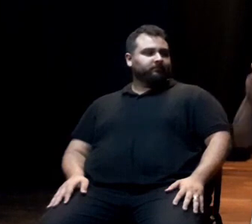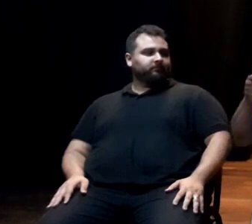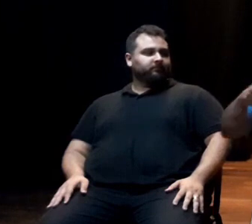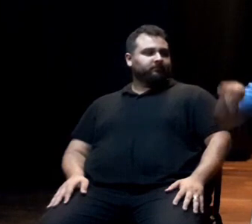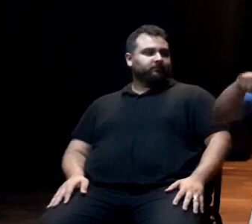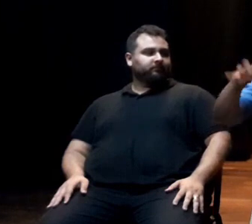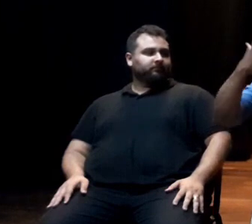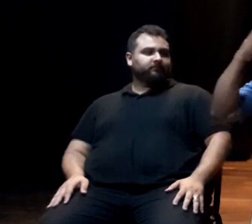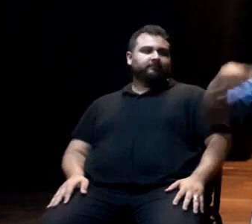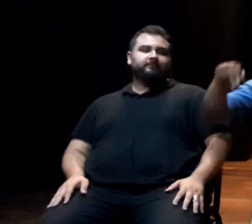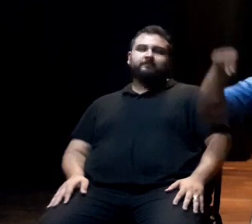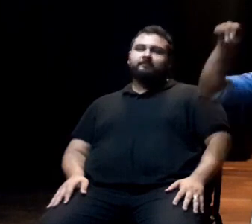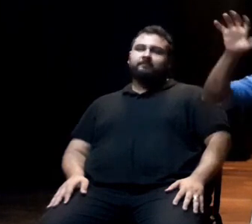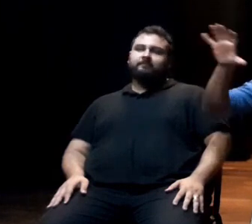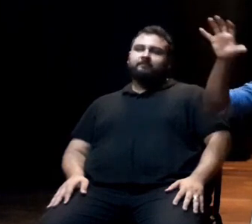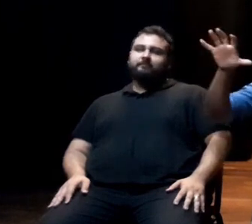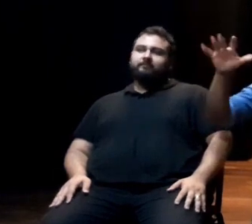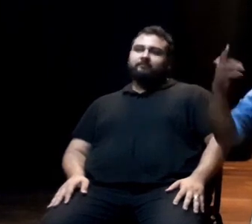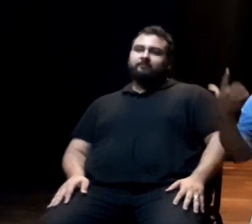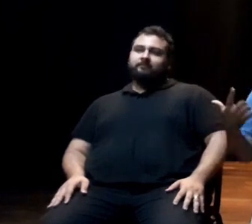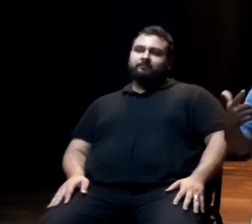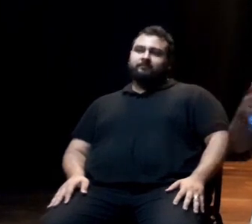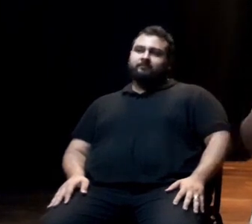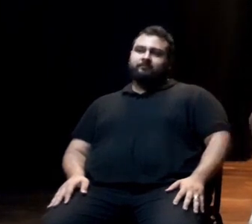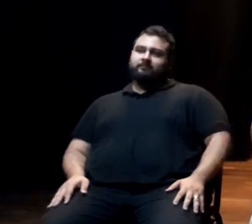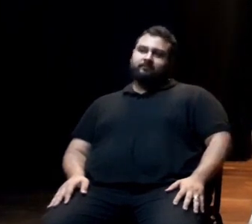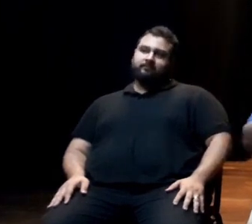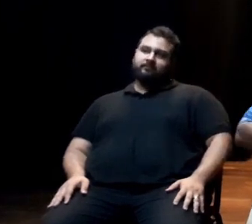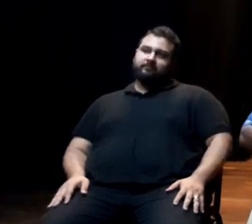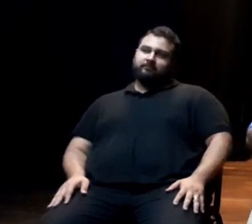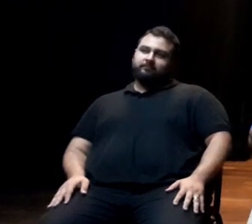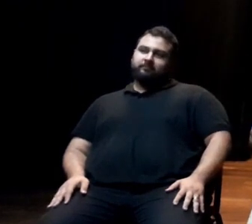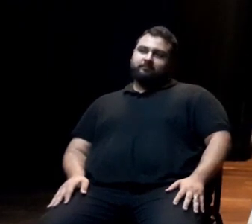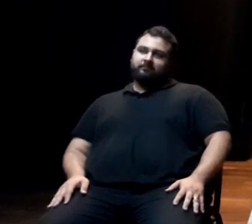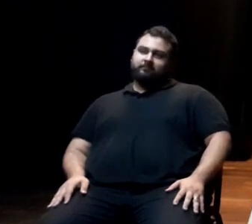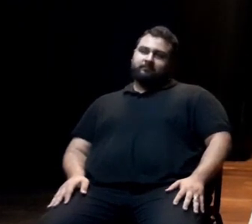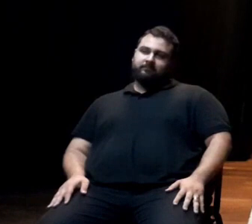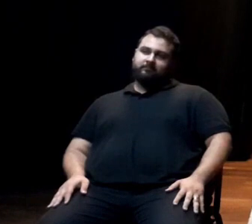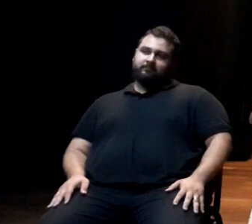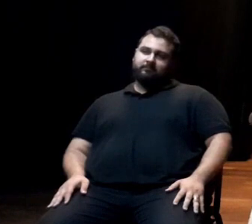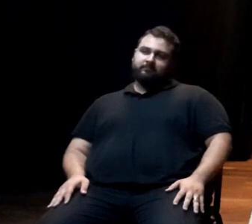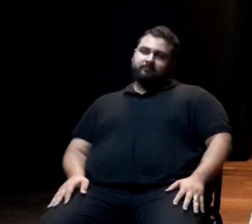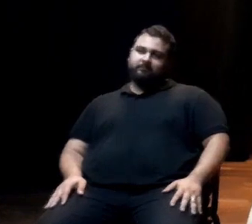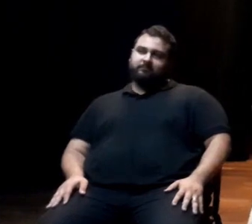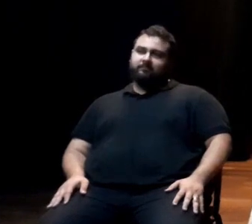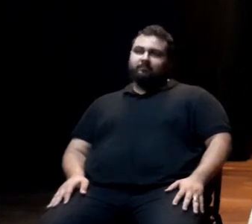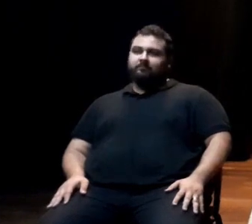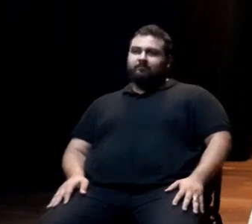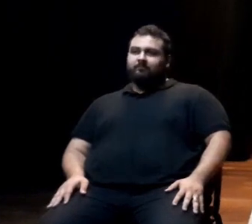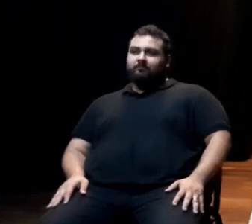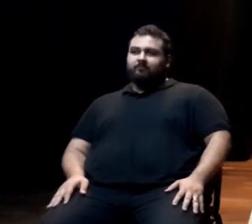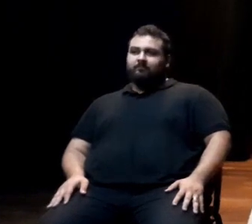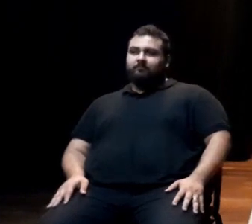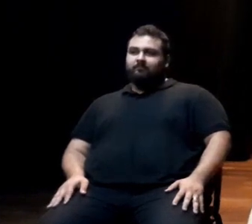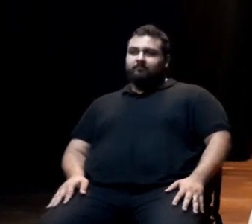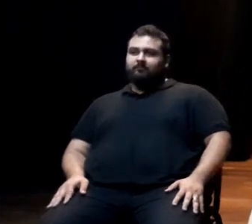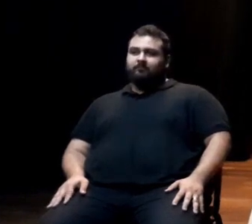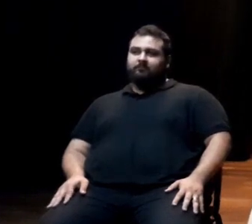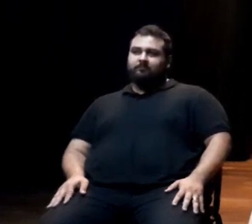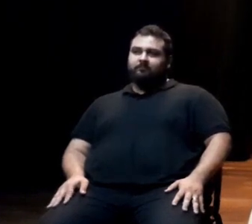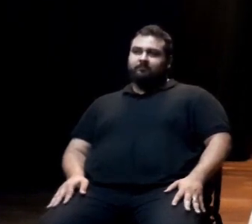mesma zombando da galera do Nordeste. É de um a outro lugar. Se eu estou em Minas, eu vou contar uma piada que naquele